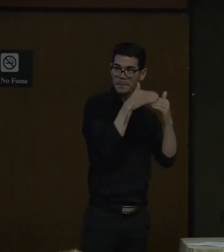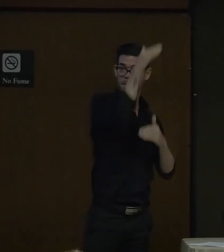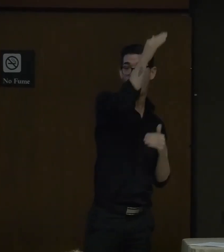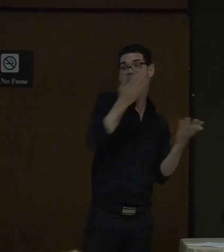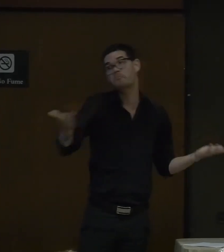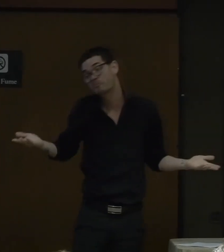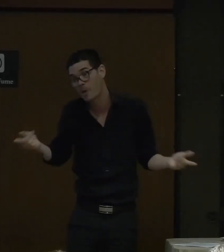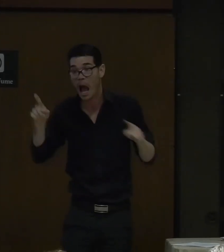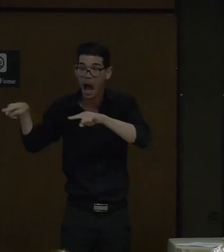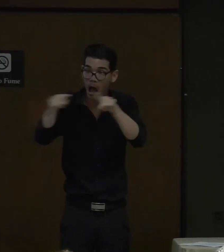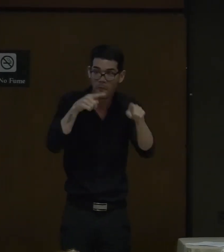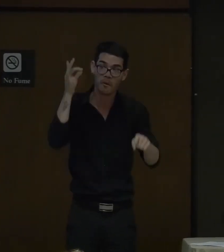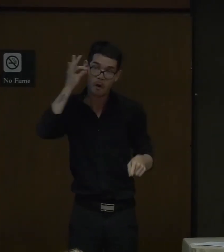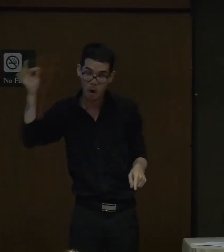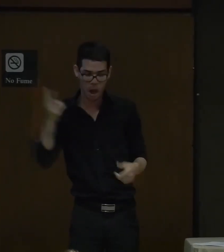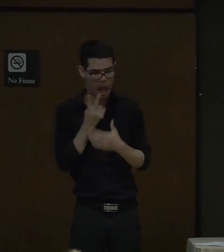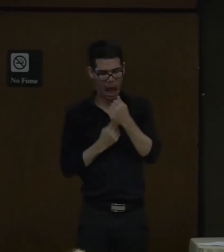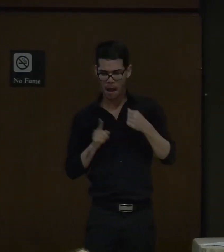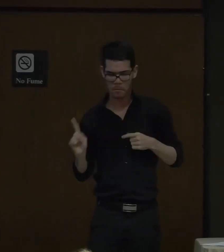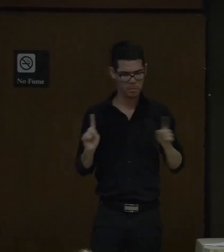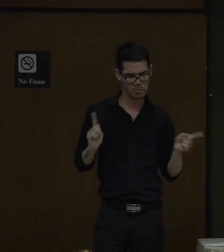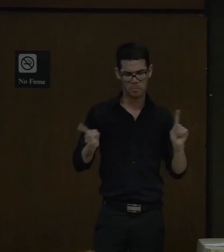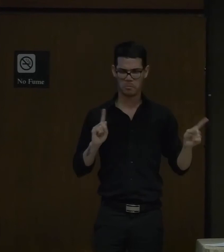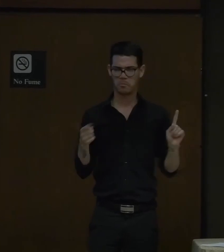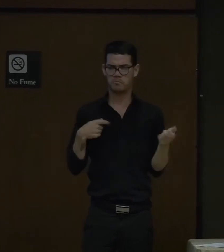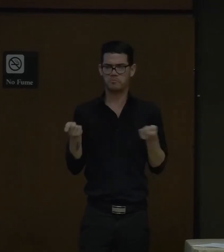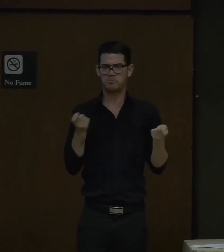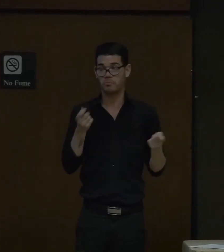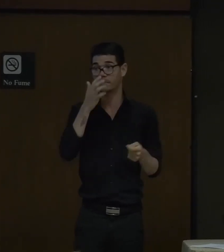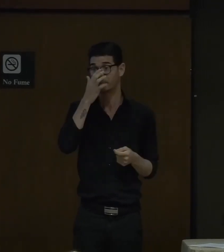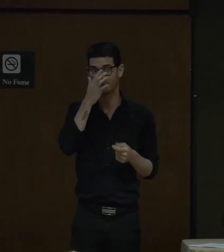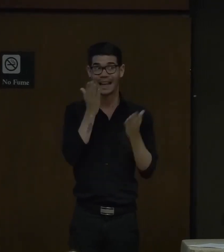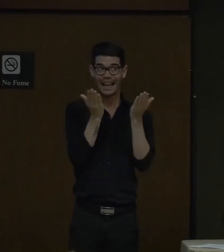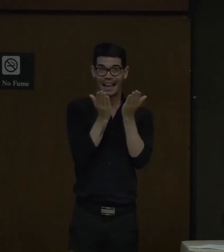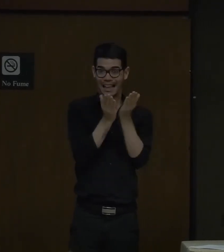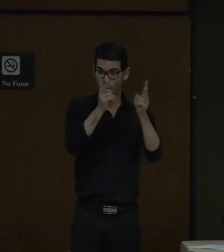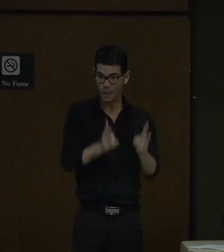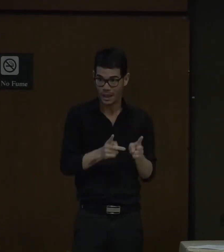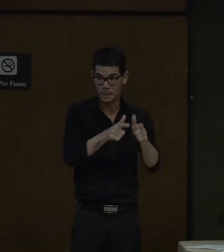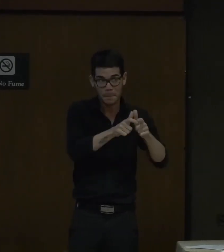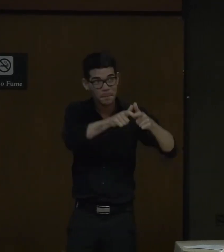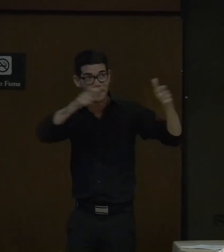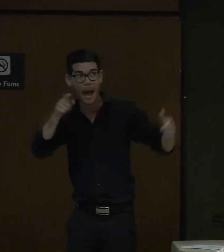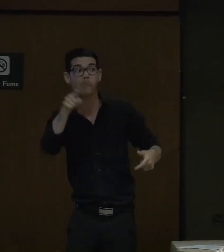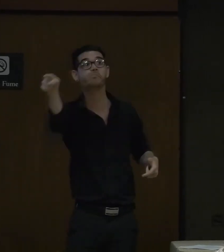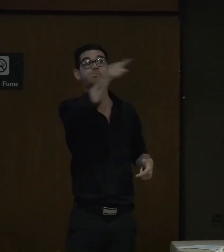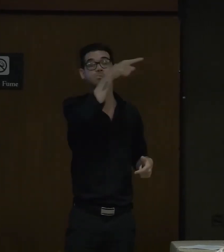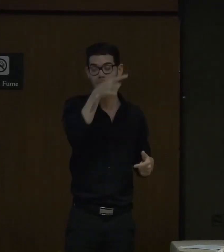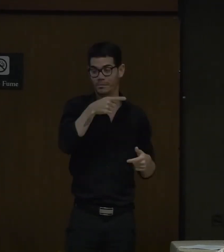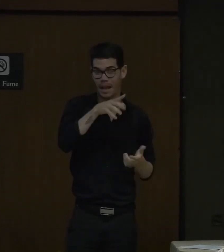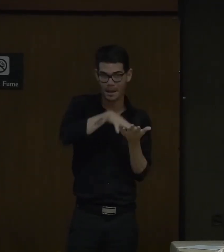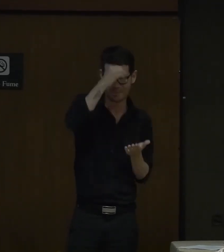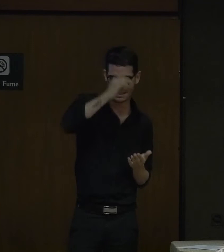2 lenguas habladas. Los estudiantes de segunda lengua, mucha gente no piensa que los estudiantes de segunda